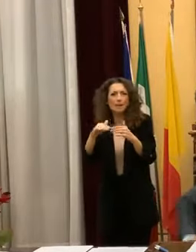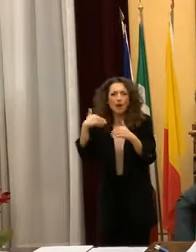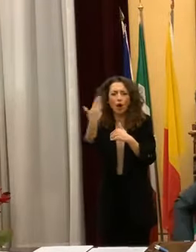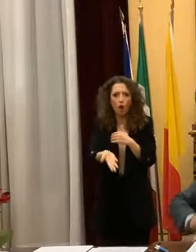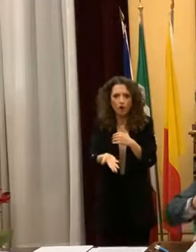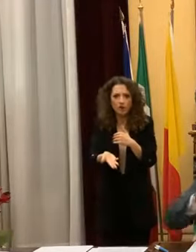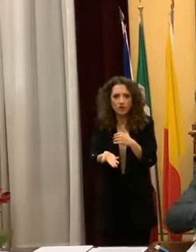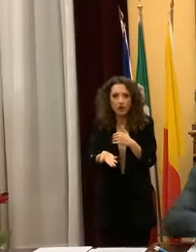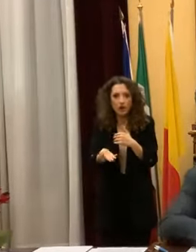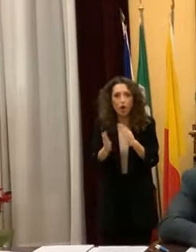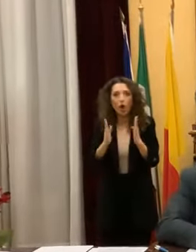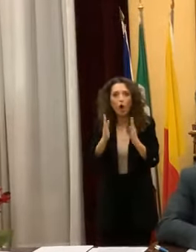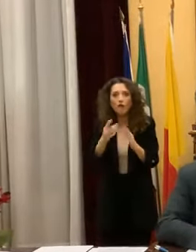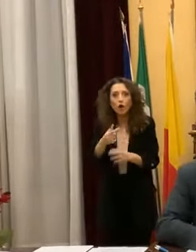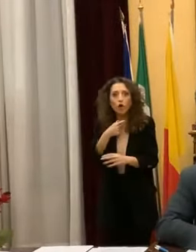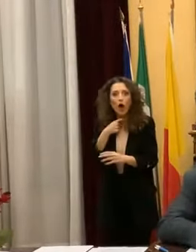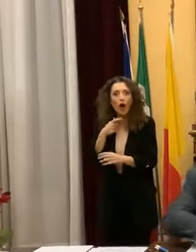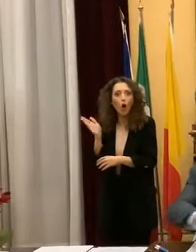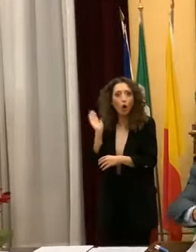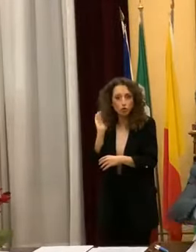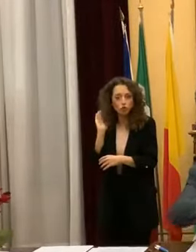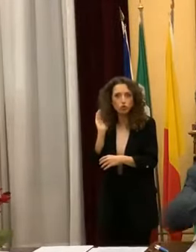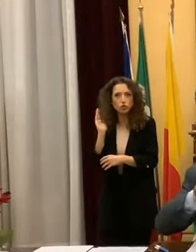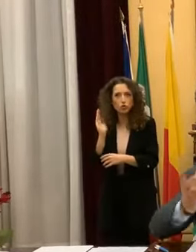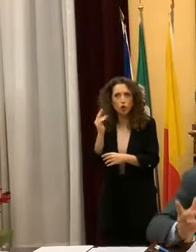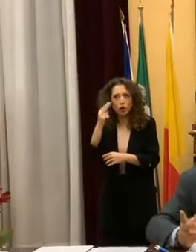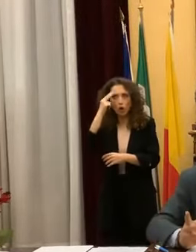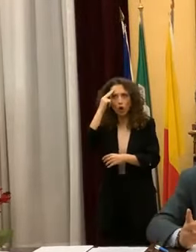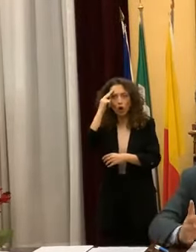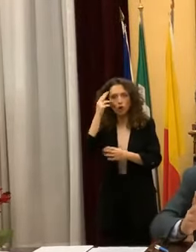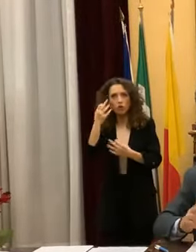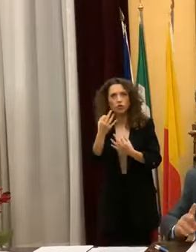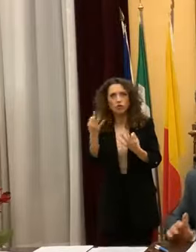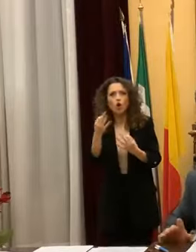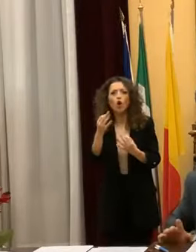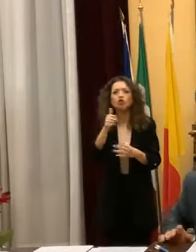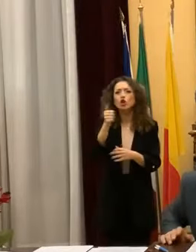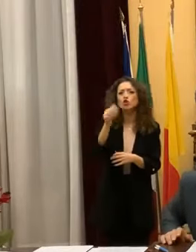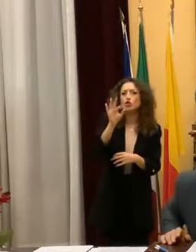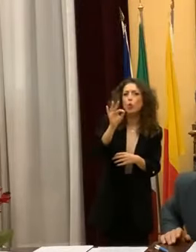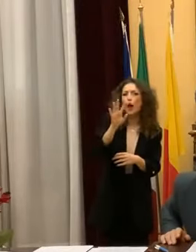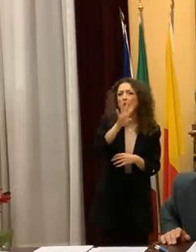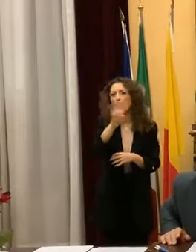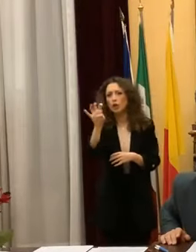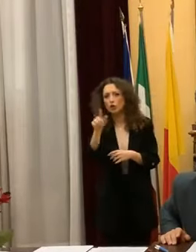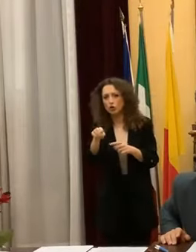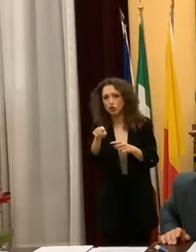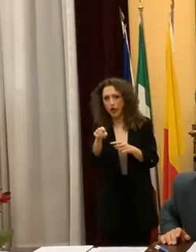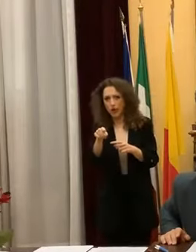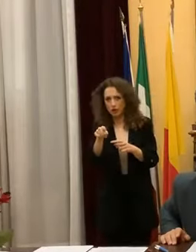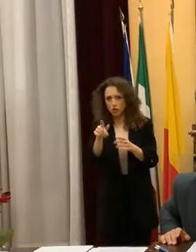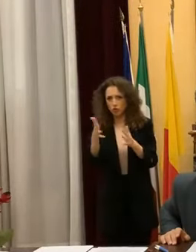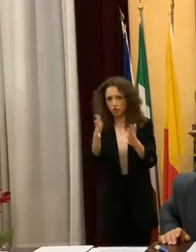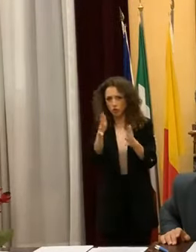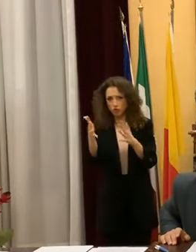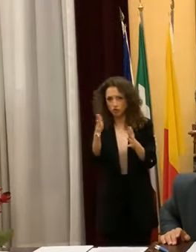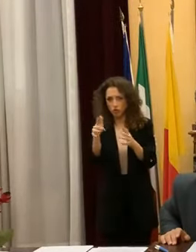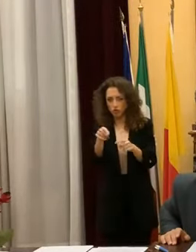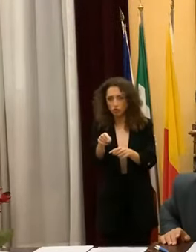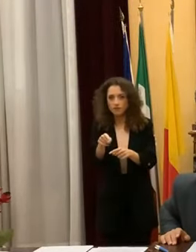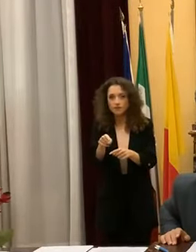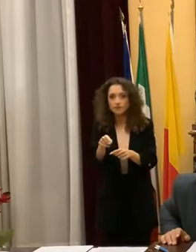massima di agosto, se non ricordo male, che era stato 350-400. Ma vi rendete conto che tutto questo si